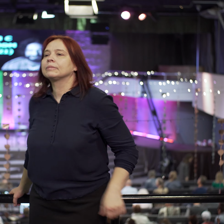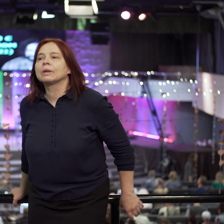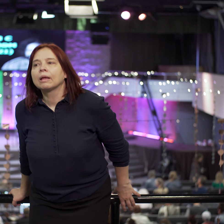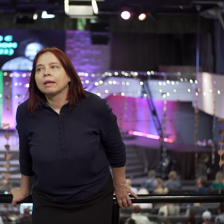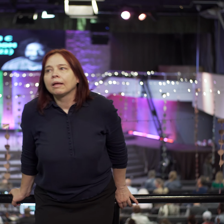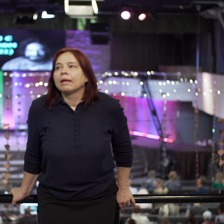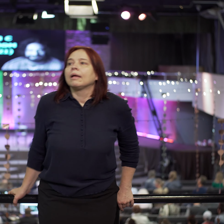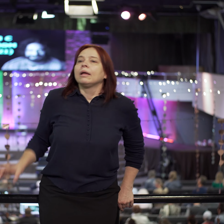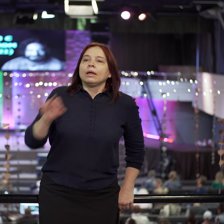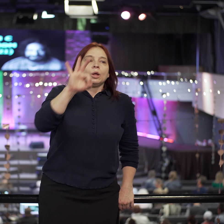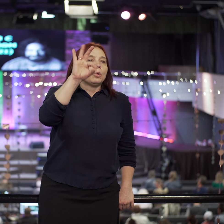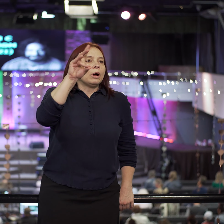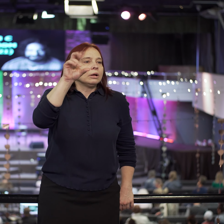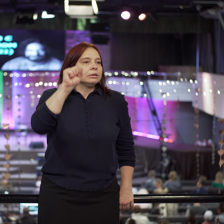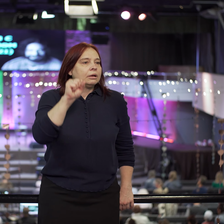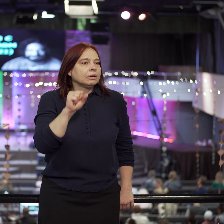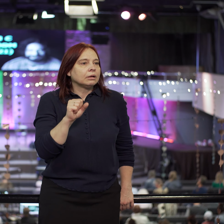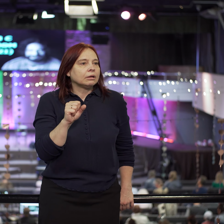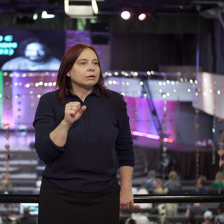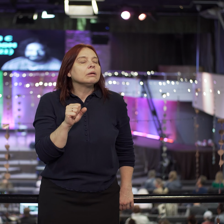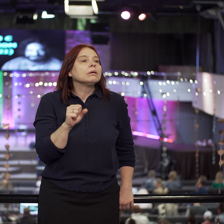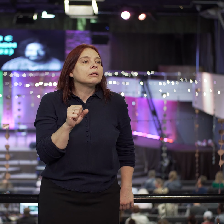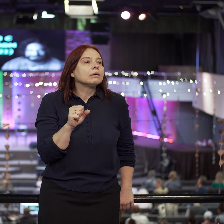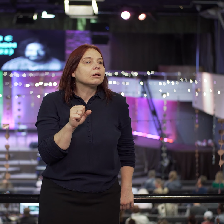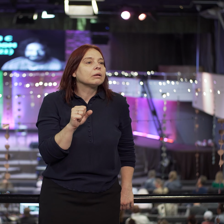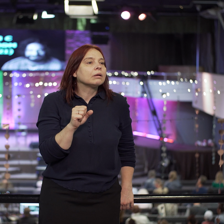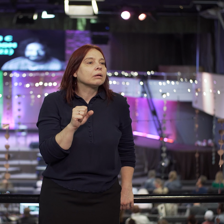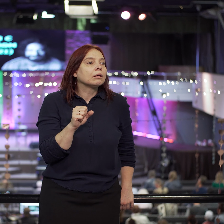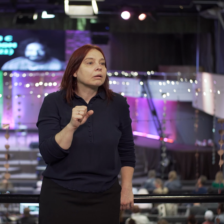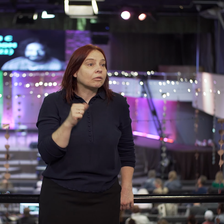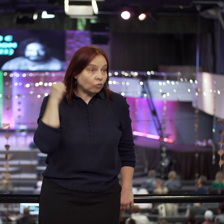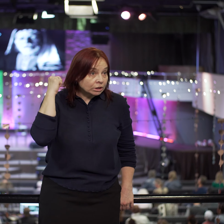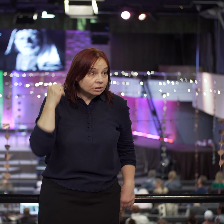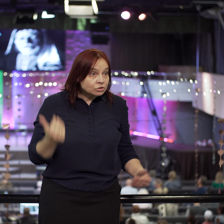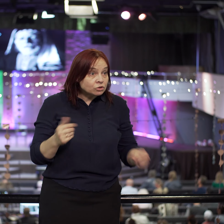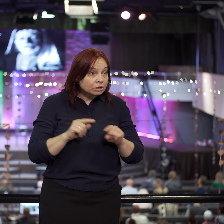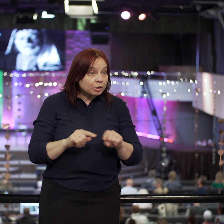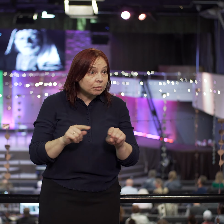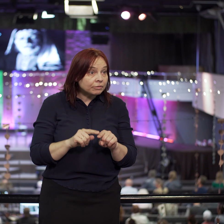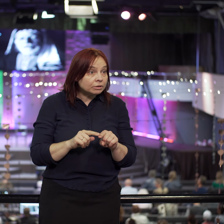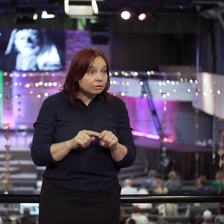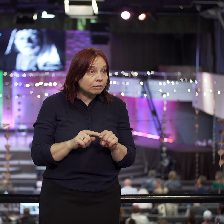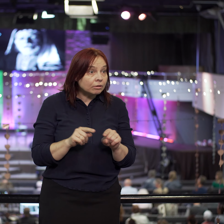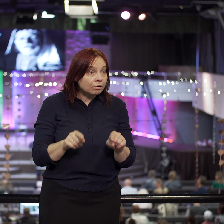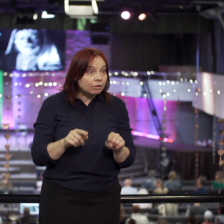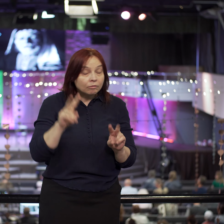Иоанна, 3 глава, с 1 стиха.